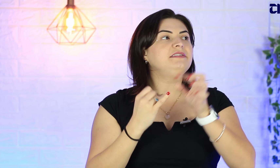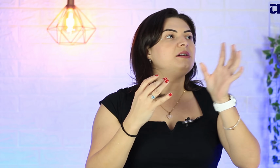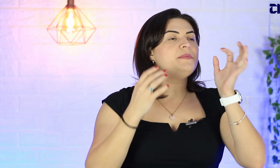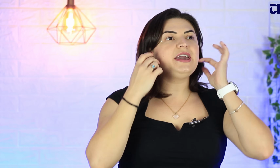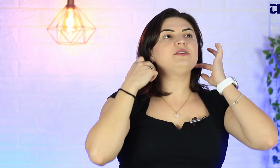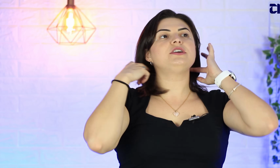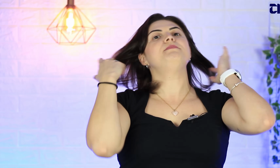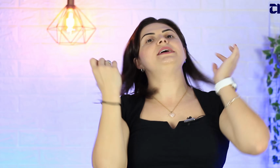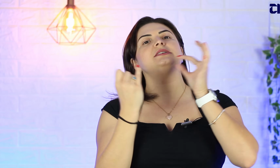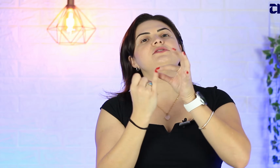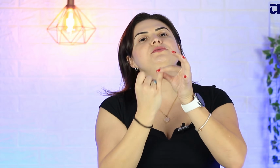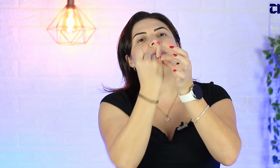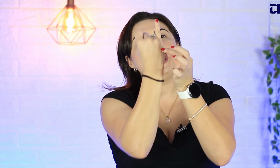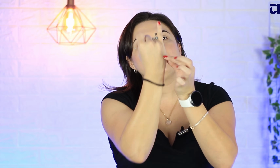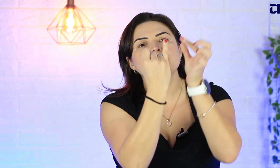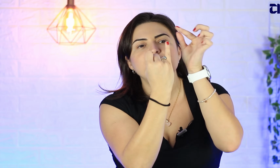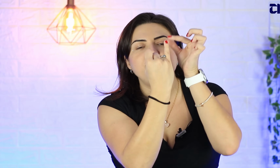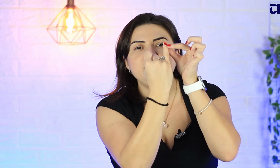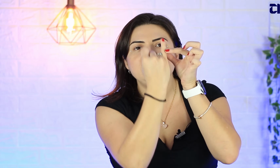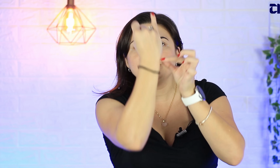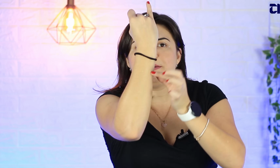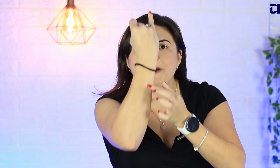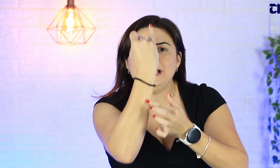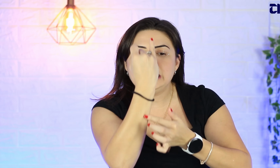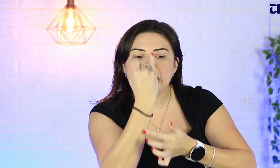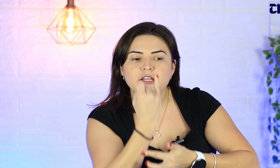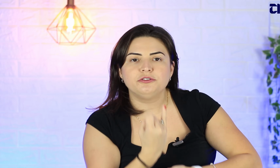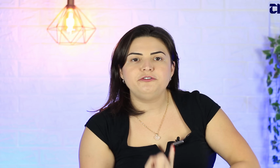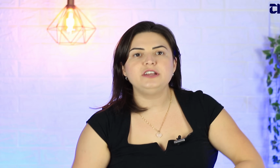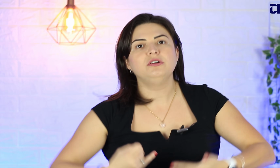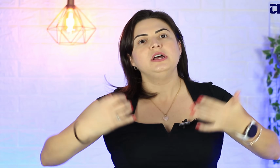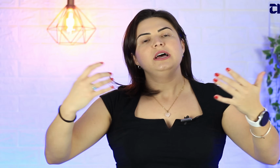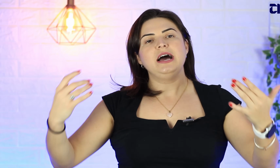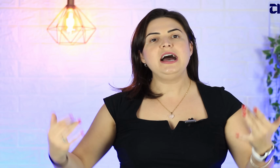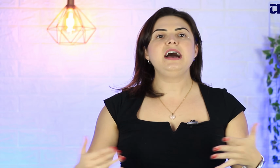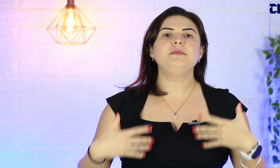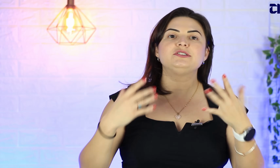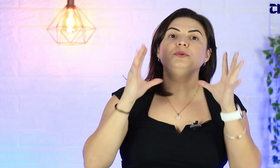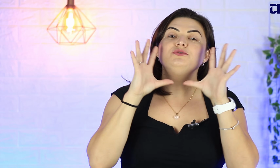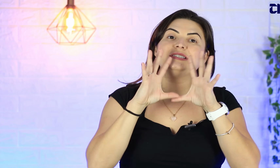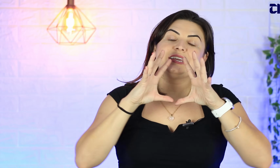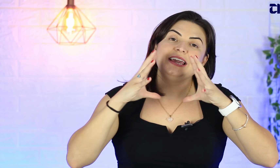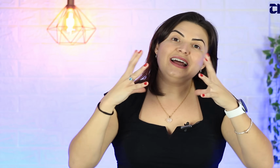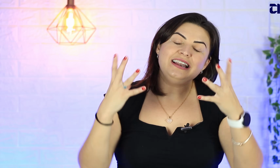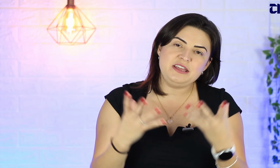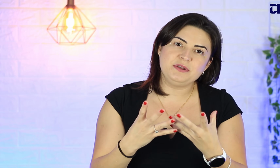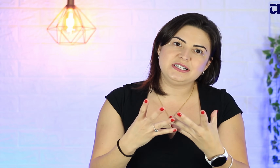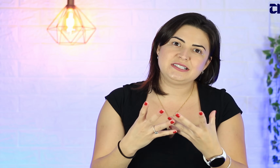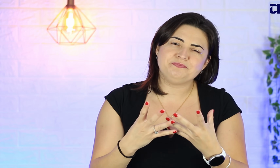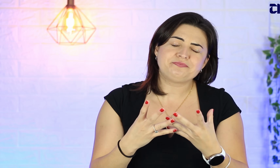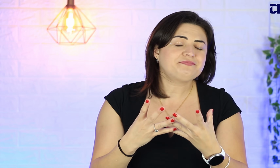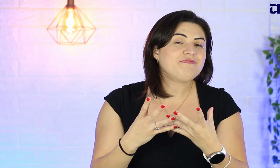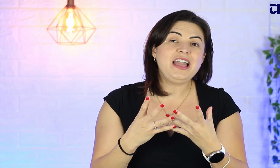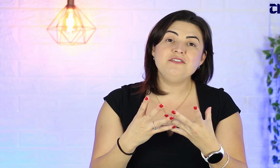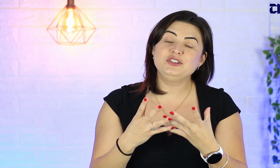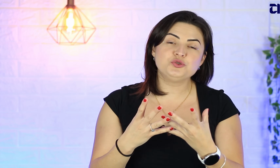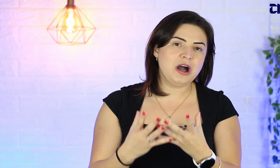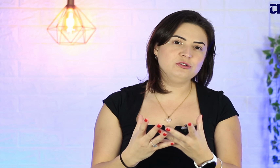ai, também, o que passa? De magro, de fino, né, palito, fino. Ah, mas não pode mais a Libras. É visual,